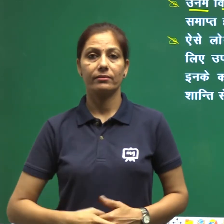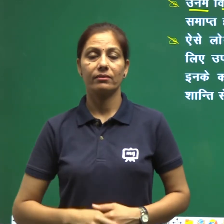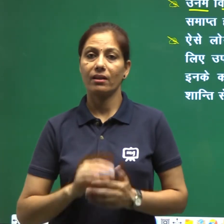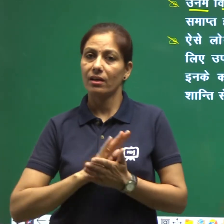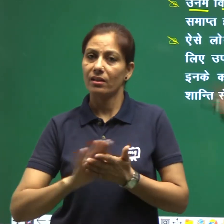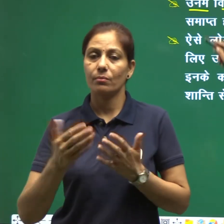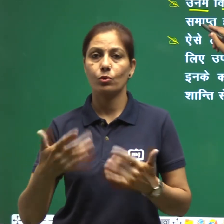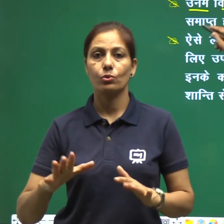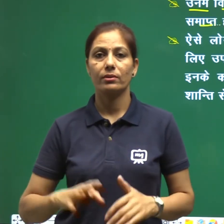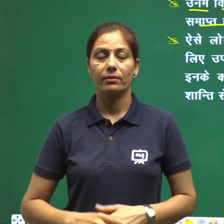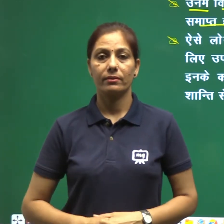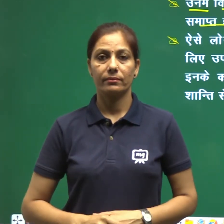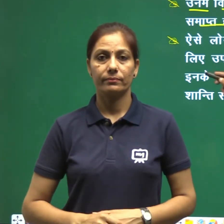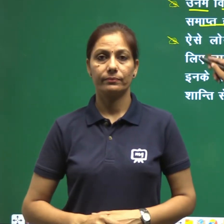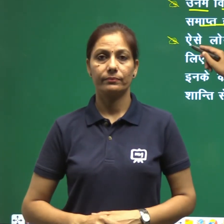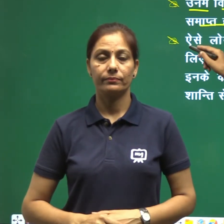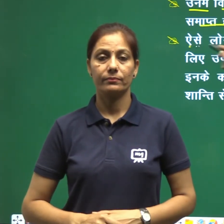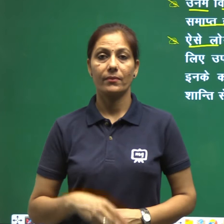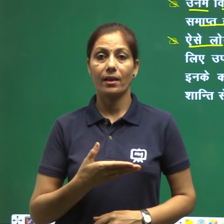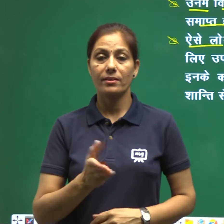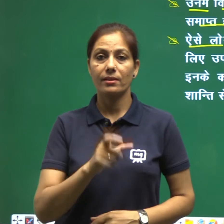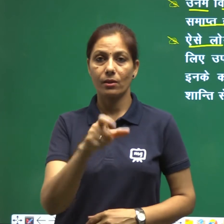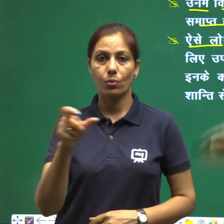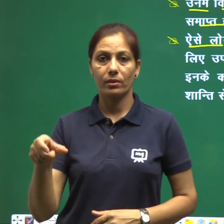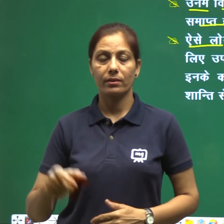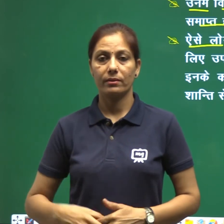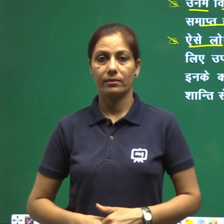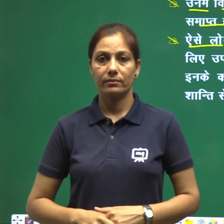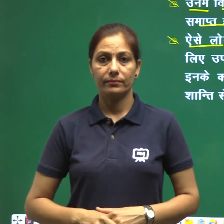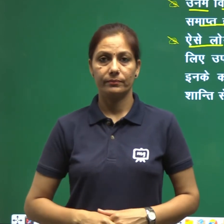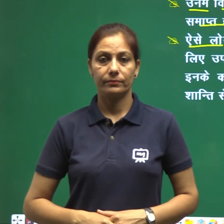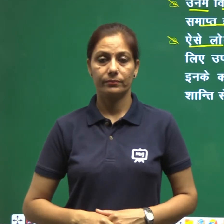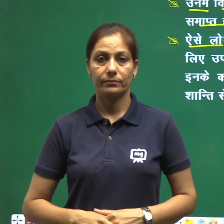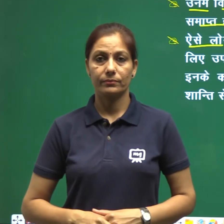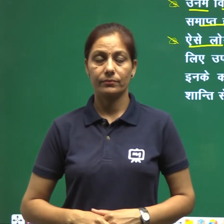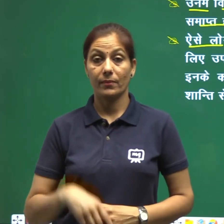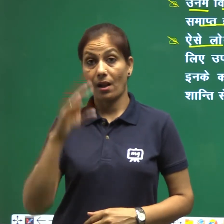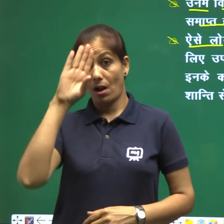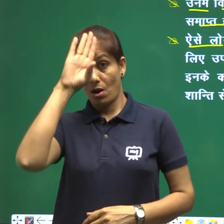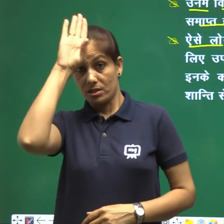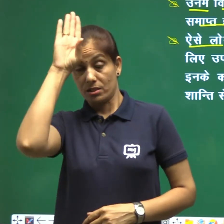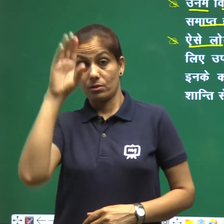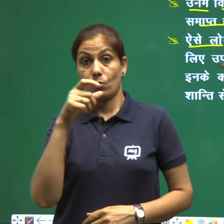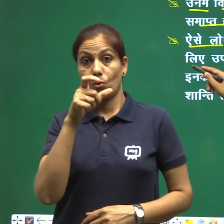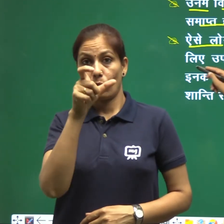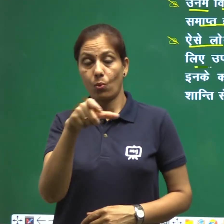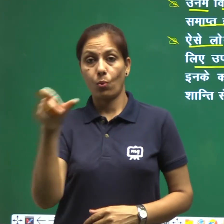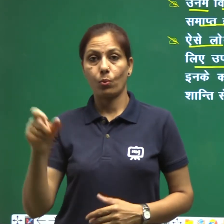समाप्त हो चुका है। ऐसे लोग ही शासकों के लिए उपयुक्त है,